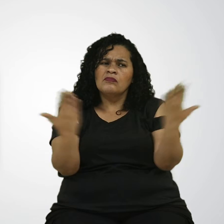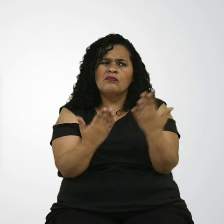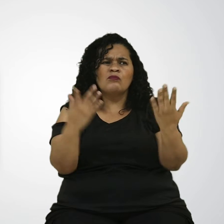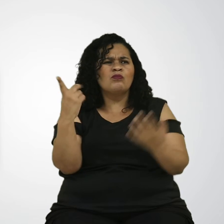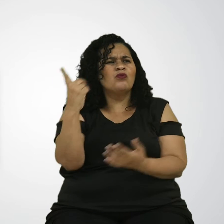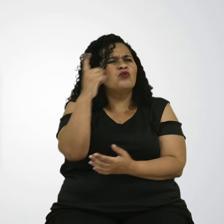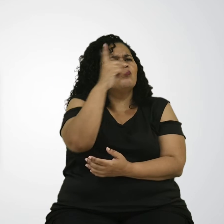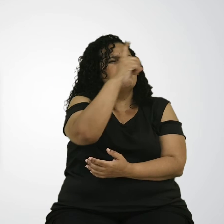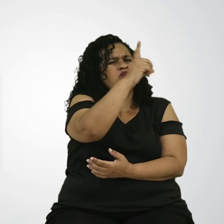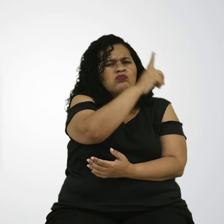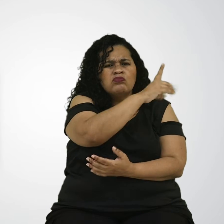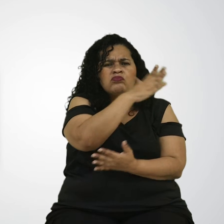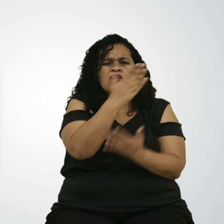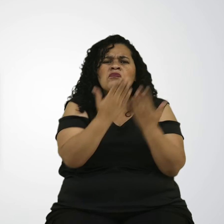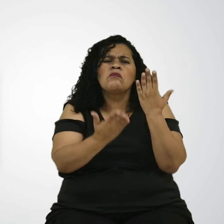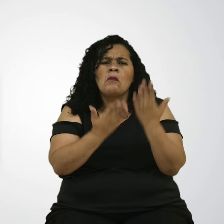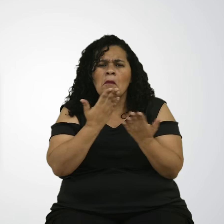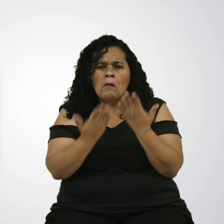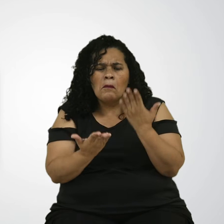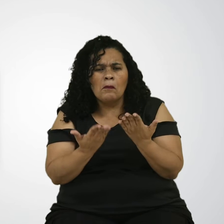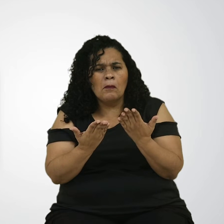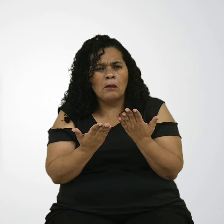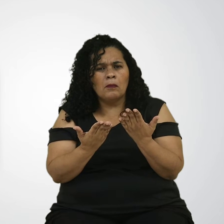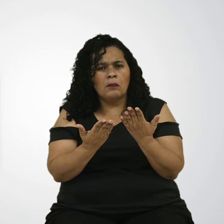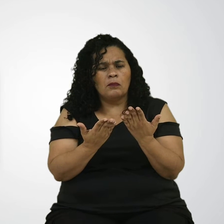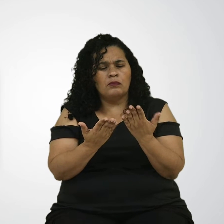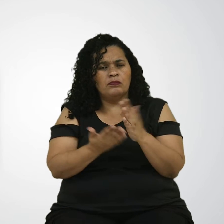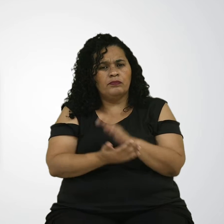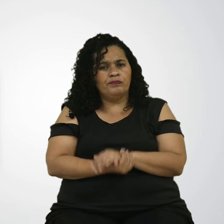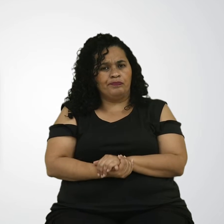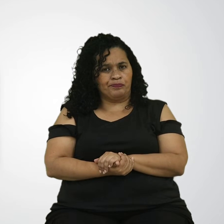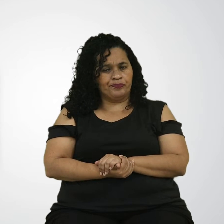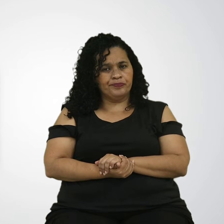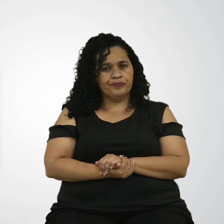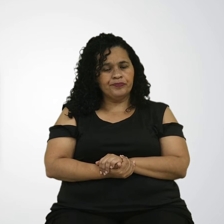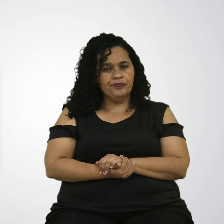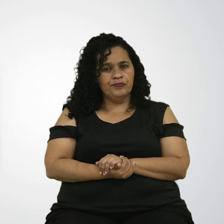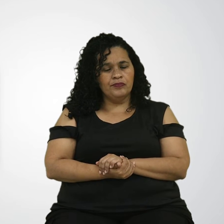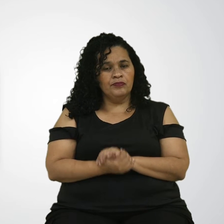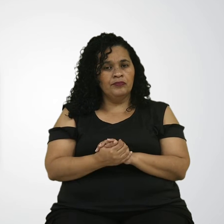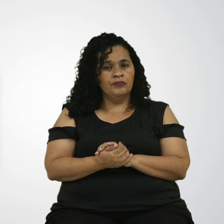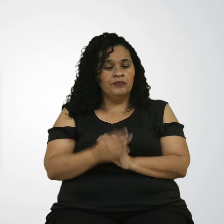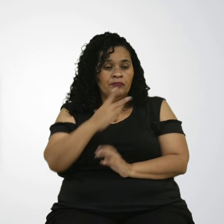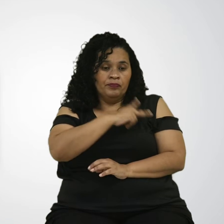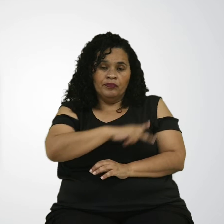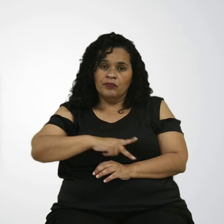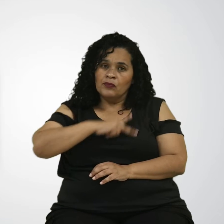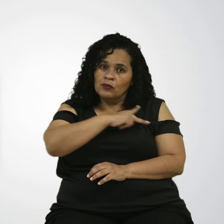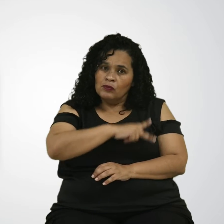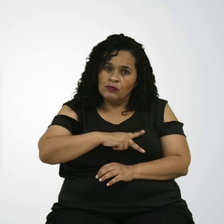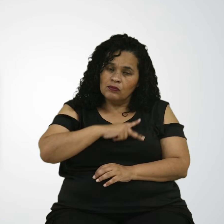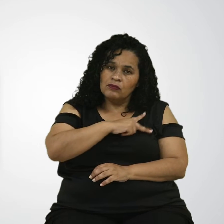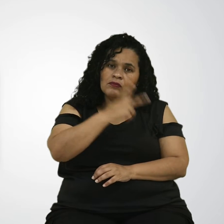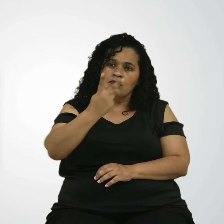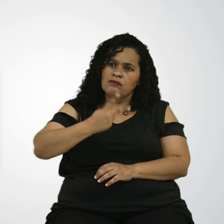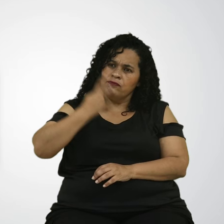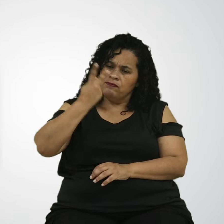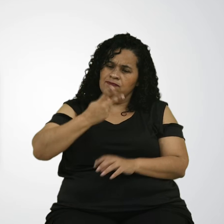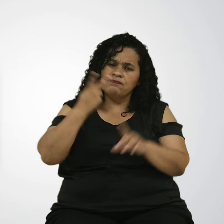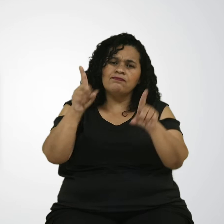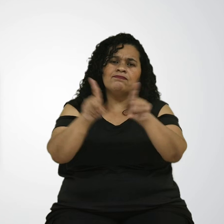da gente admitir sujeição? Porque Paulo vai falar também que o